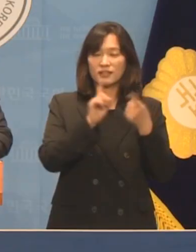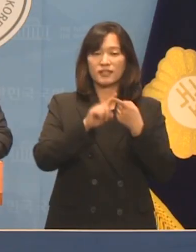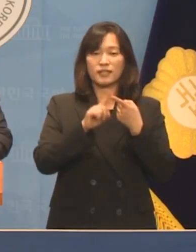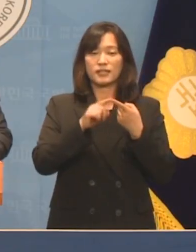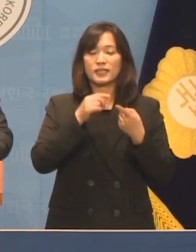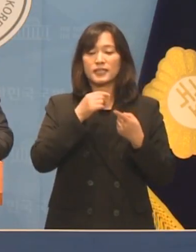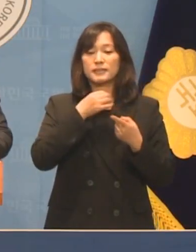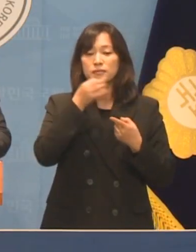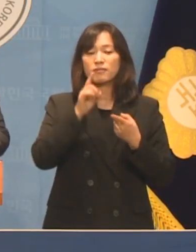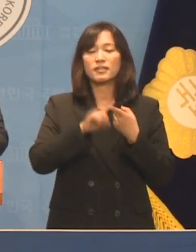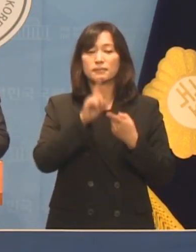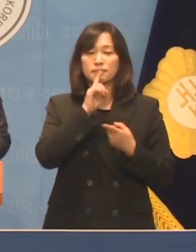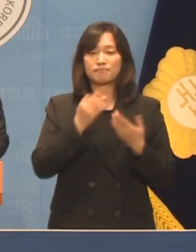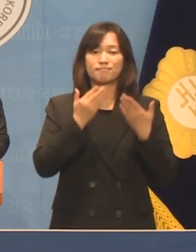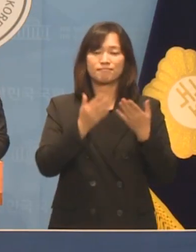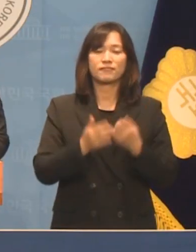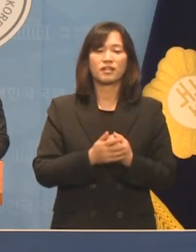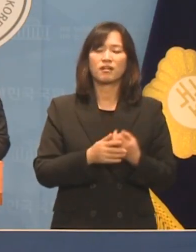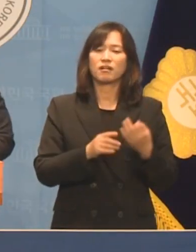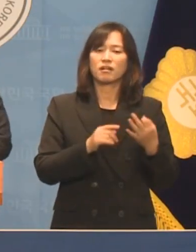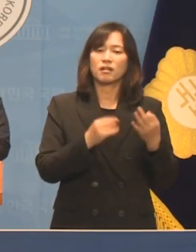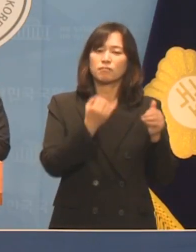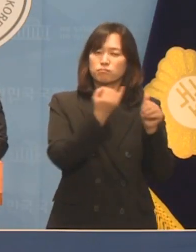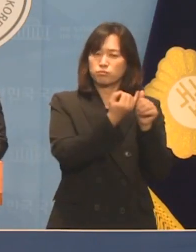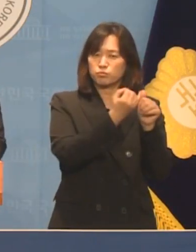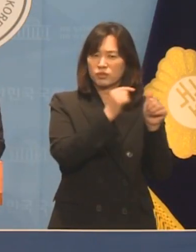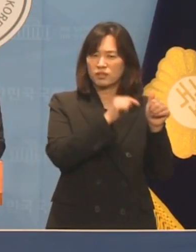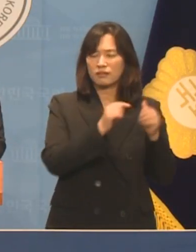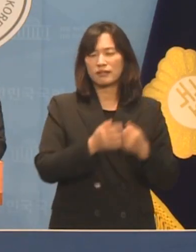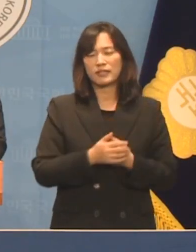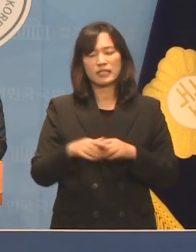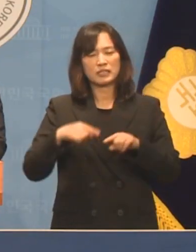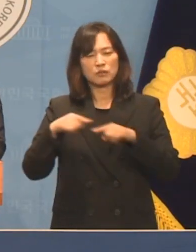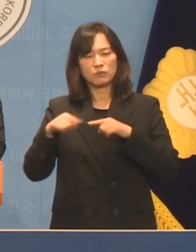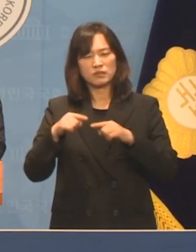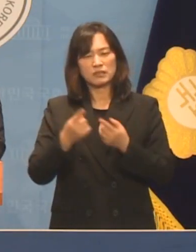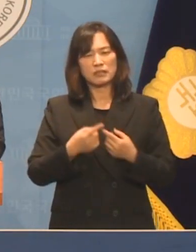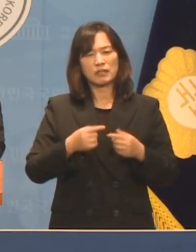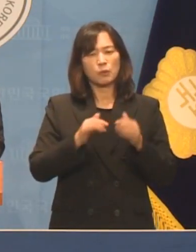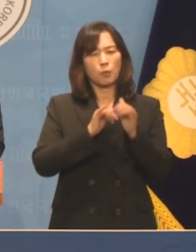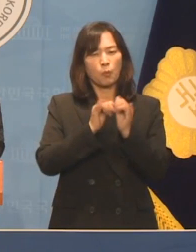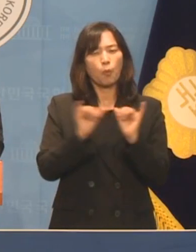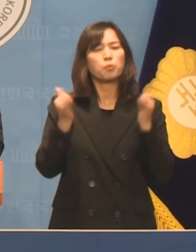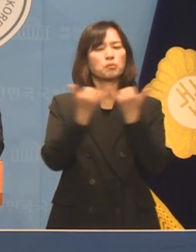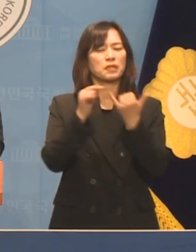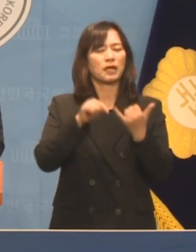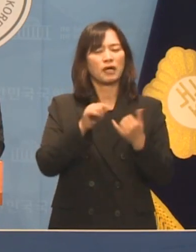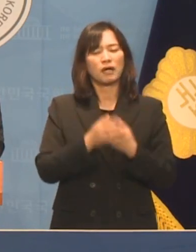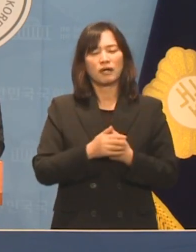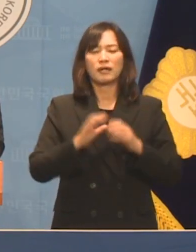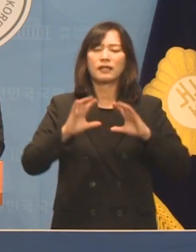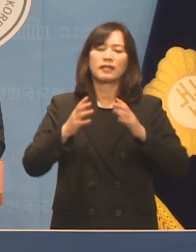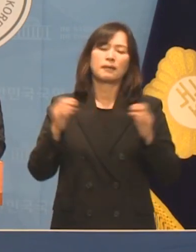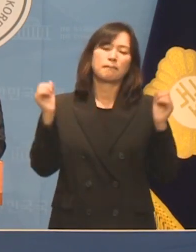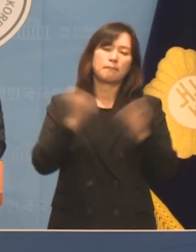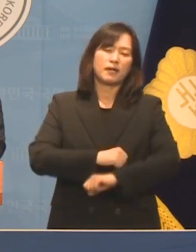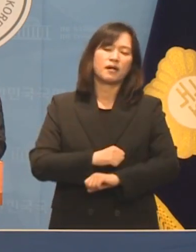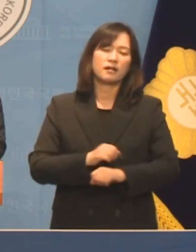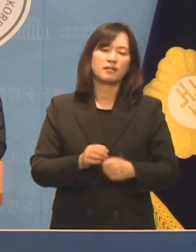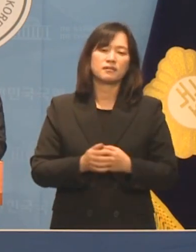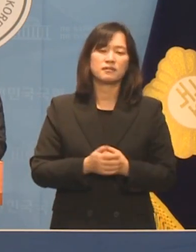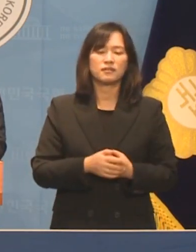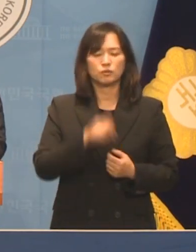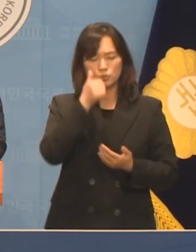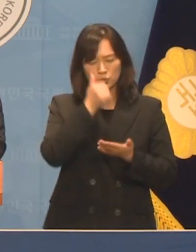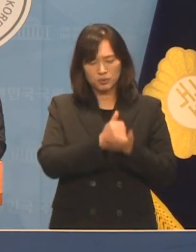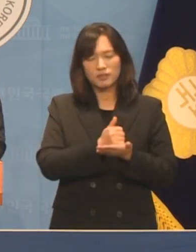한 말씀만 더 드리겠습니다. 김건희 윤석열의 기형적인 정치 공동체가 결국 나라까지 망쳤습니다. 마땅히